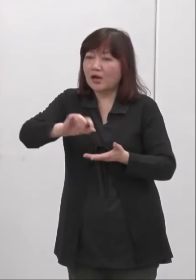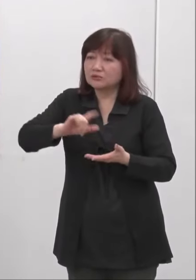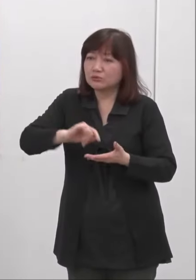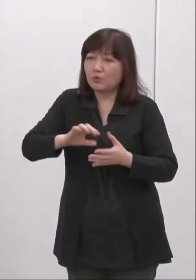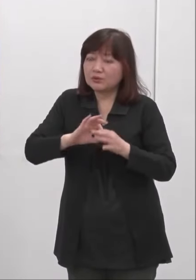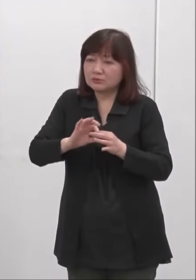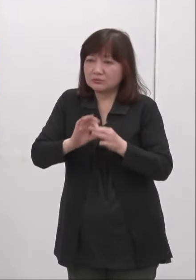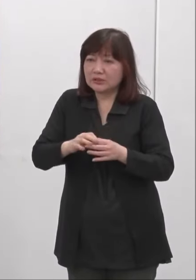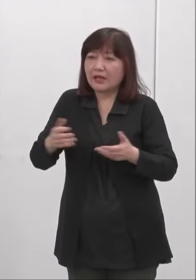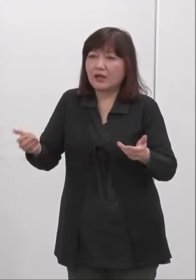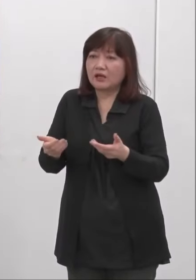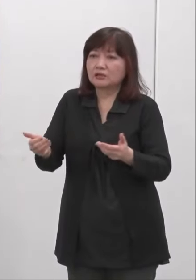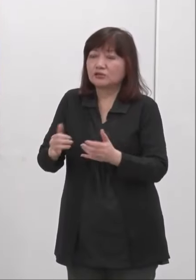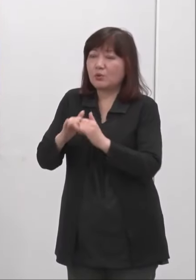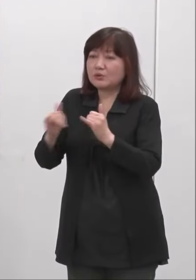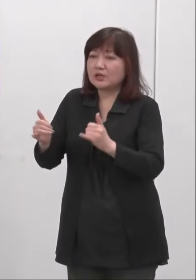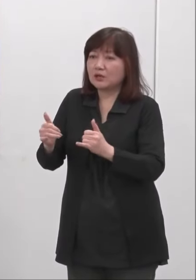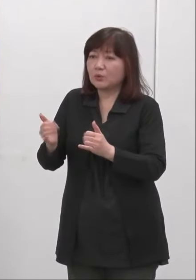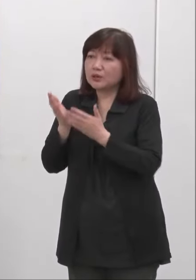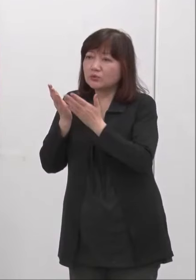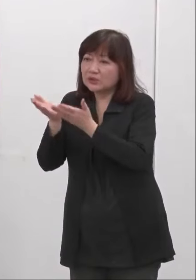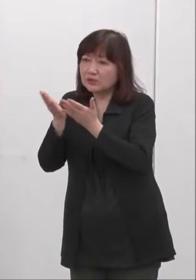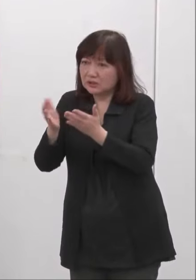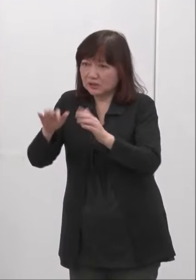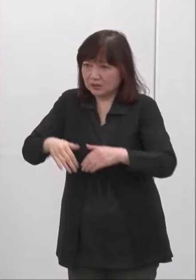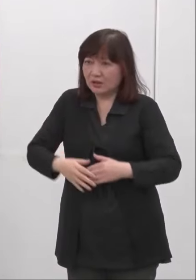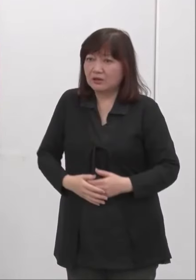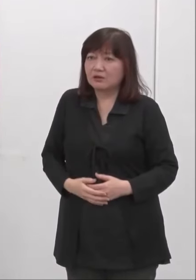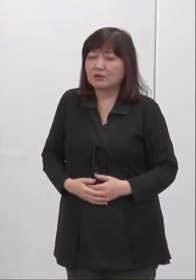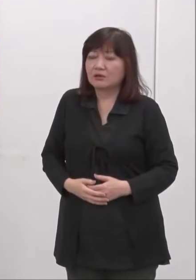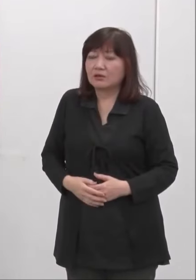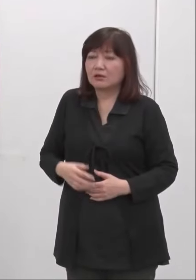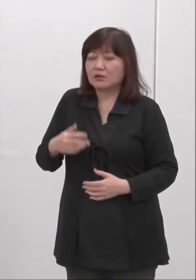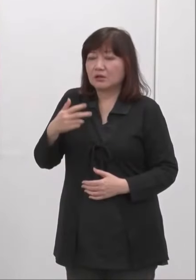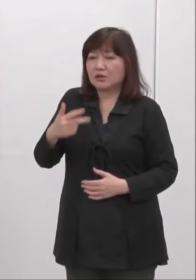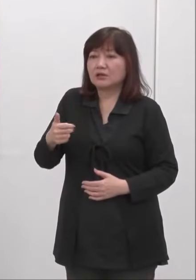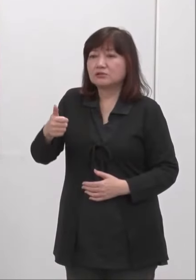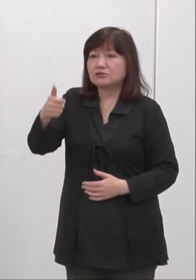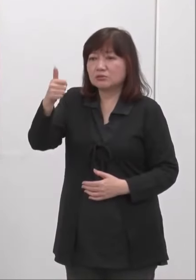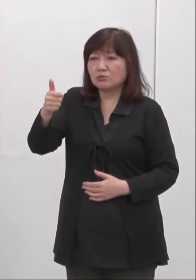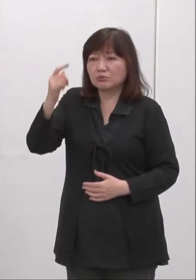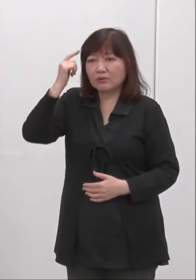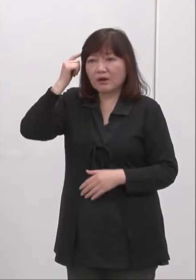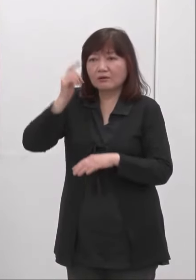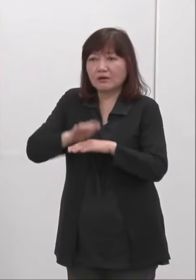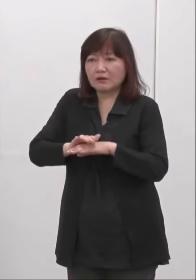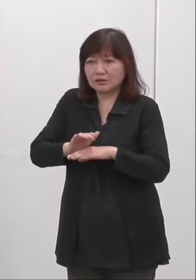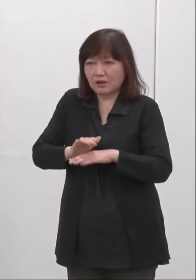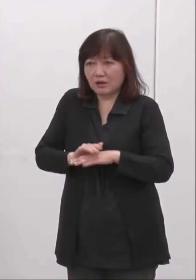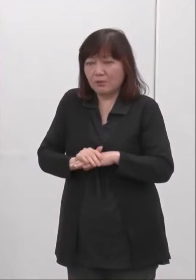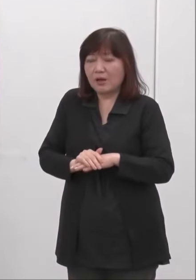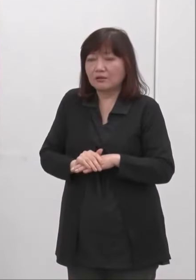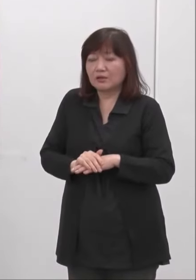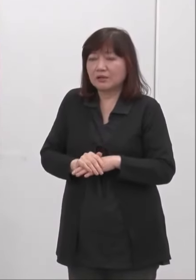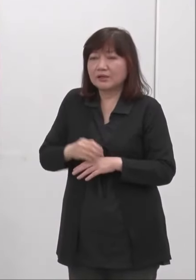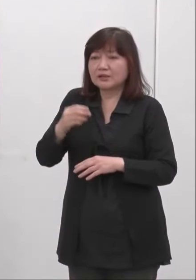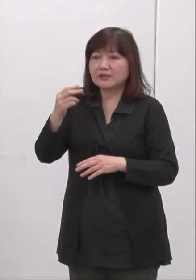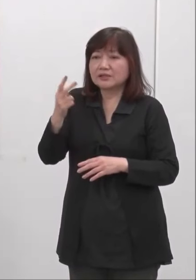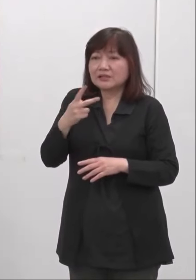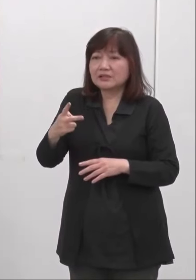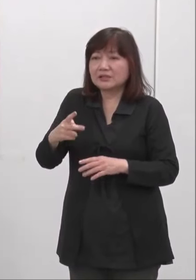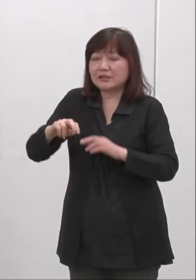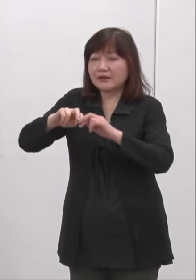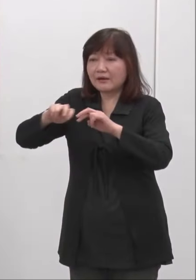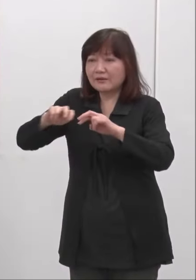事業者さんに伺ってたと思うんですけれども、これ市長の考えとしては仮にその2期開発で